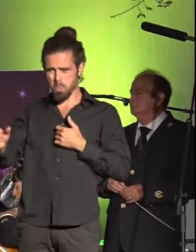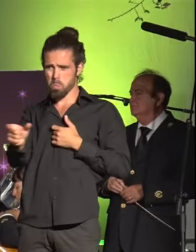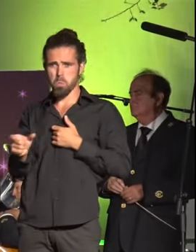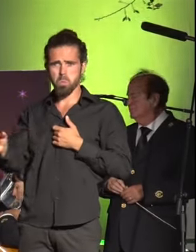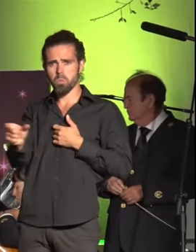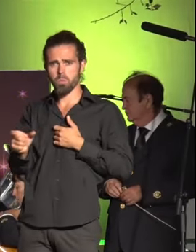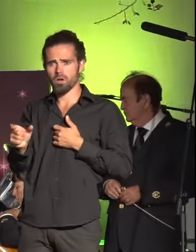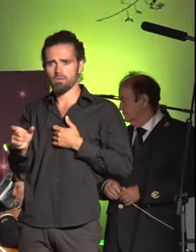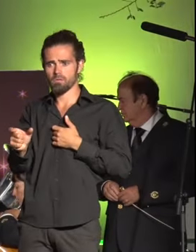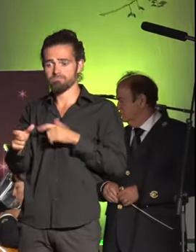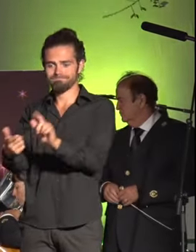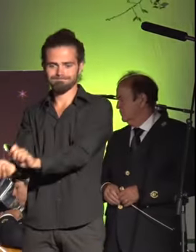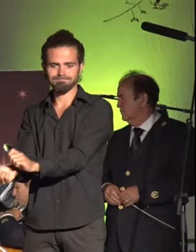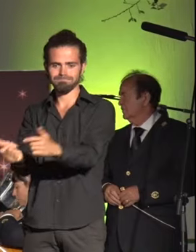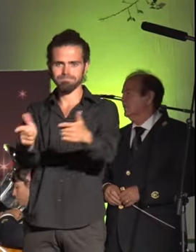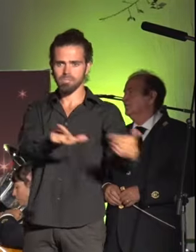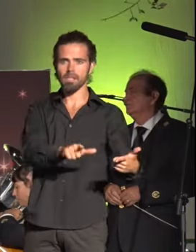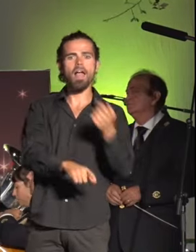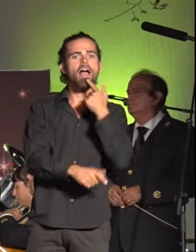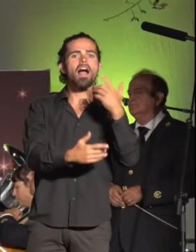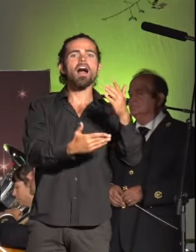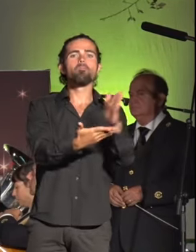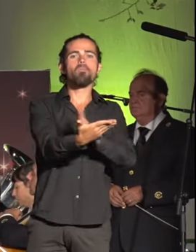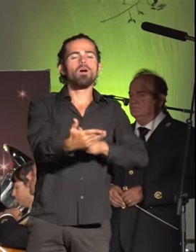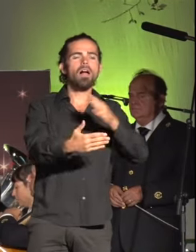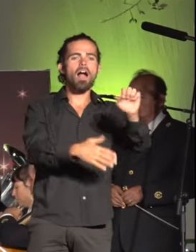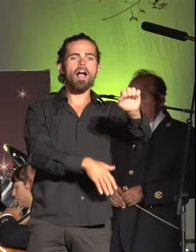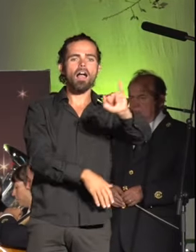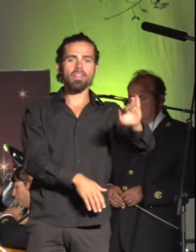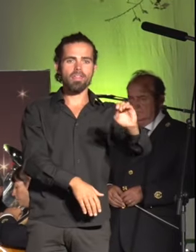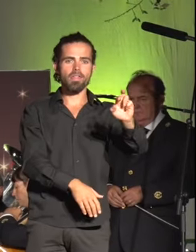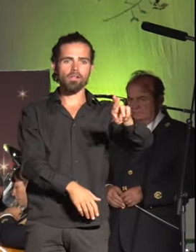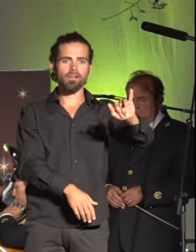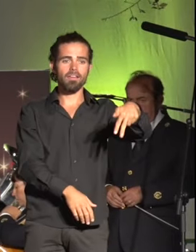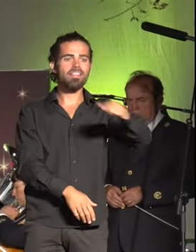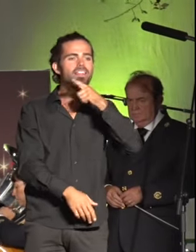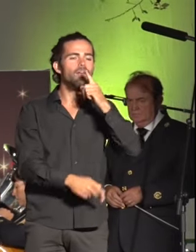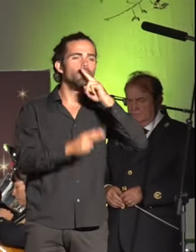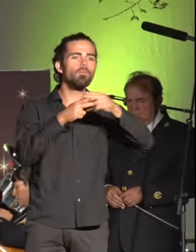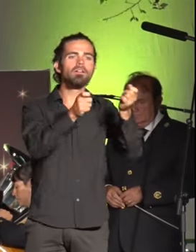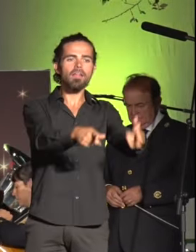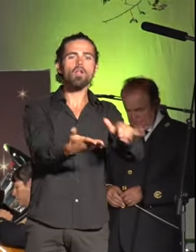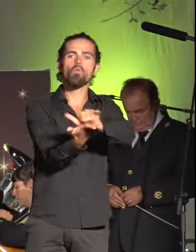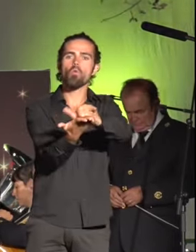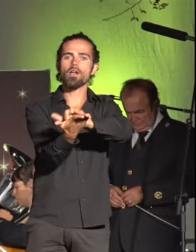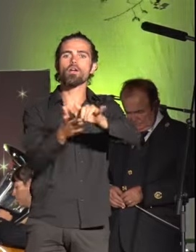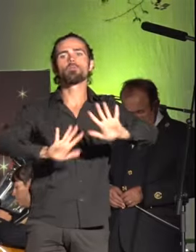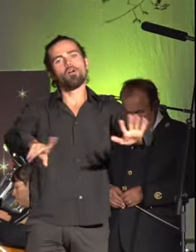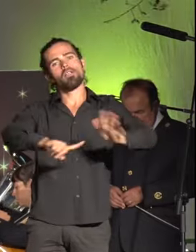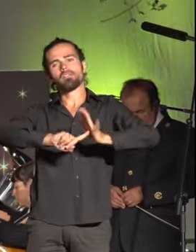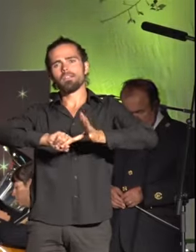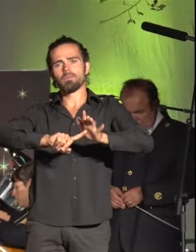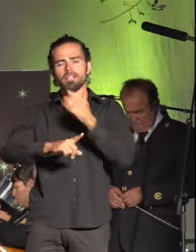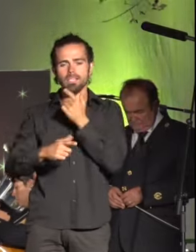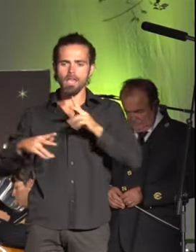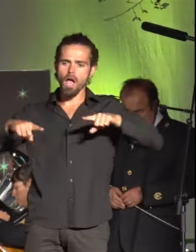como bien dijo Azorín, en la Nueva York de la Mancha. Albacete, ciudad próspera, ciudad ambiciosa, cruce de caminos,